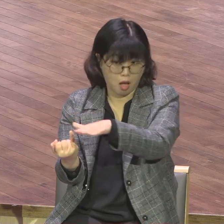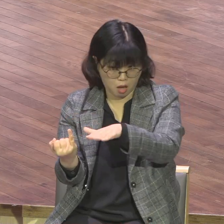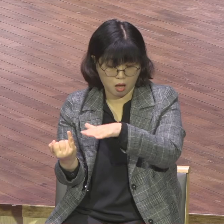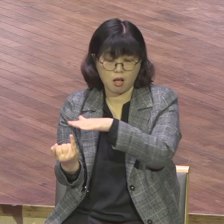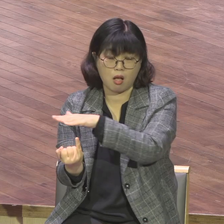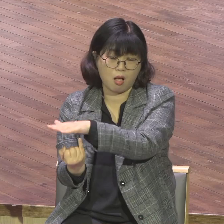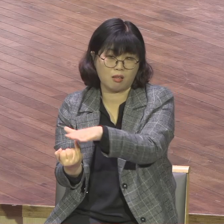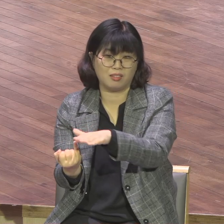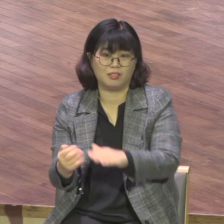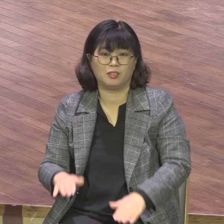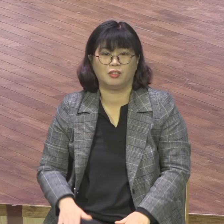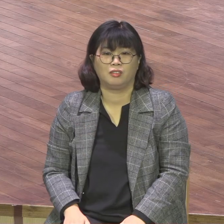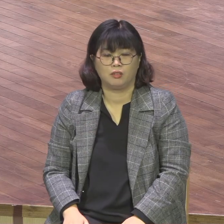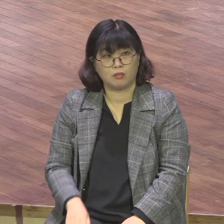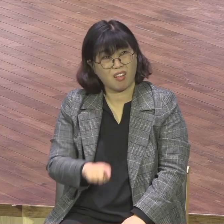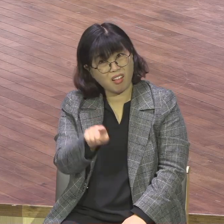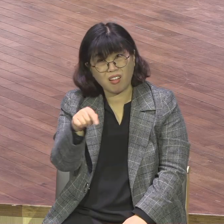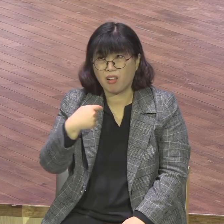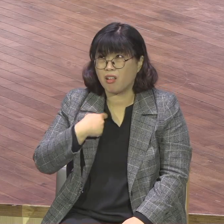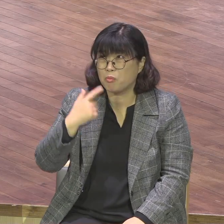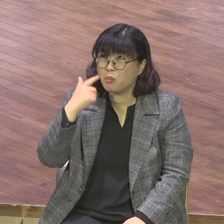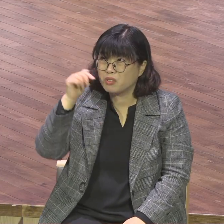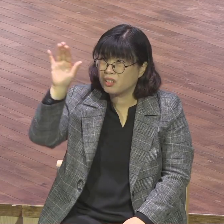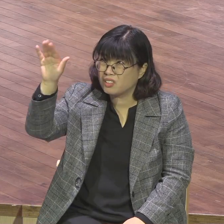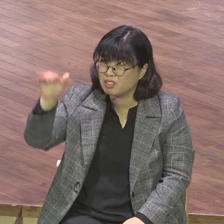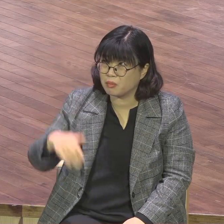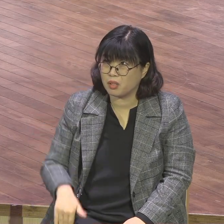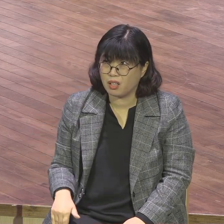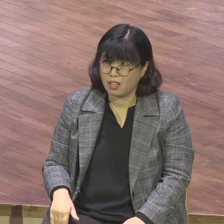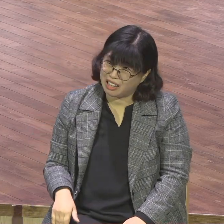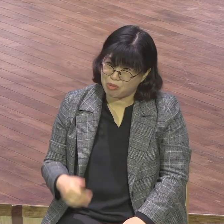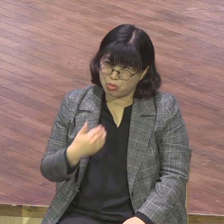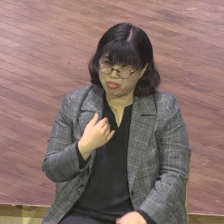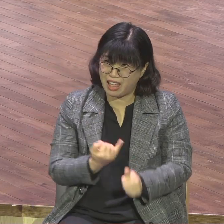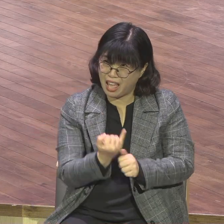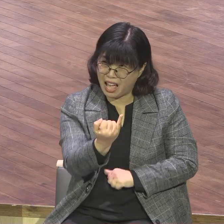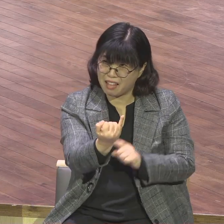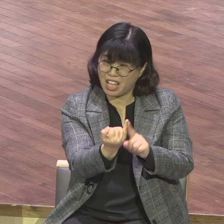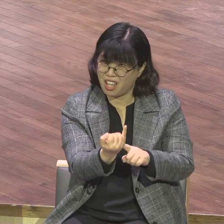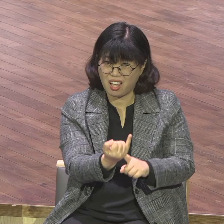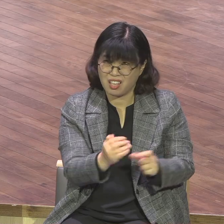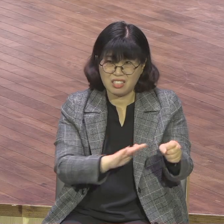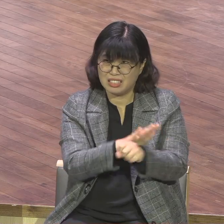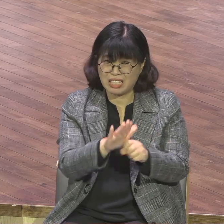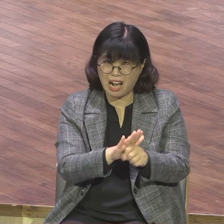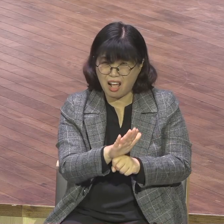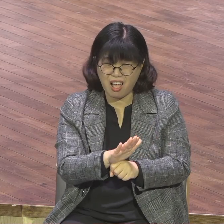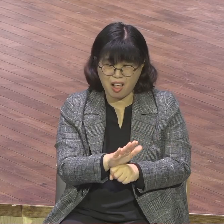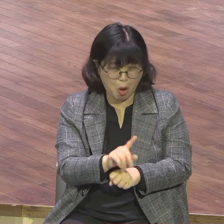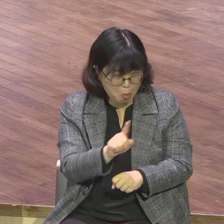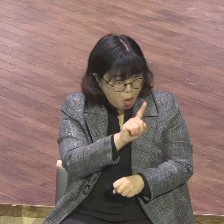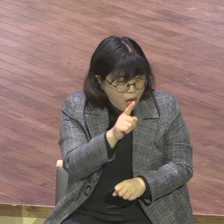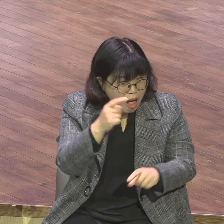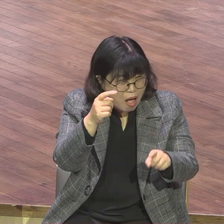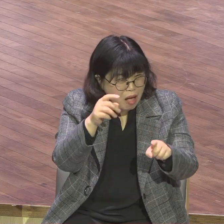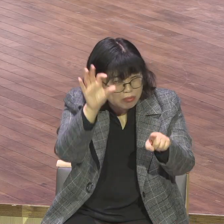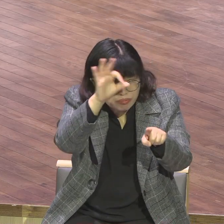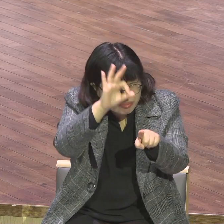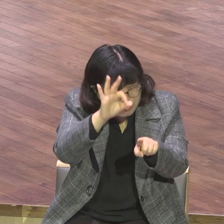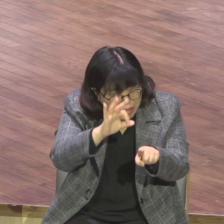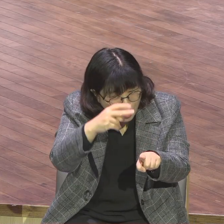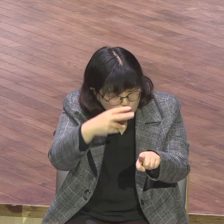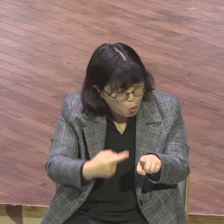아내를 사랑하라고 했다니까 하는 말이에요. 아니 뭐 사랑할 때가 있어야 사랑을 하죠. 그런 말하더라고. 뭐